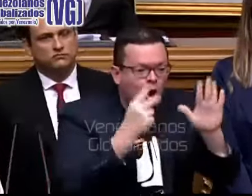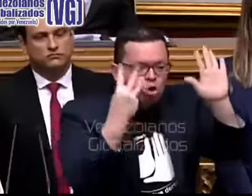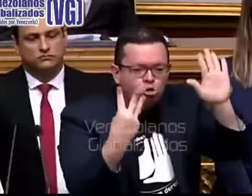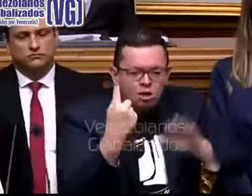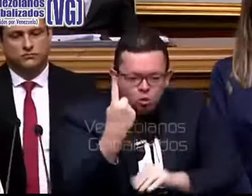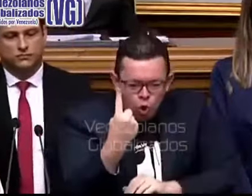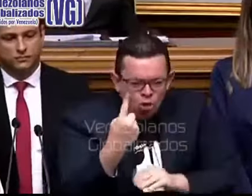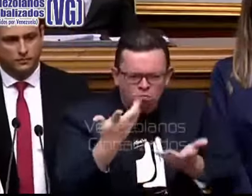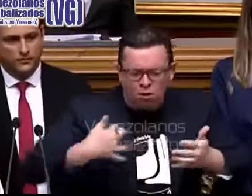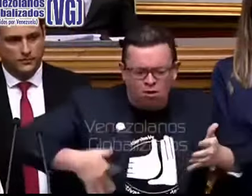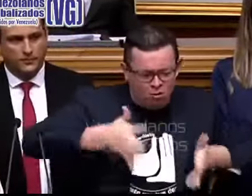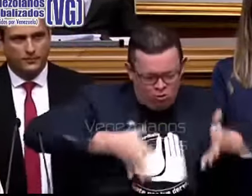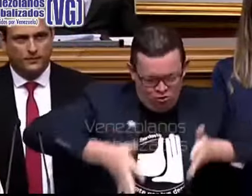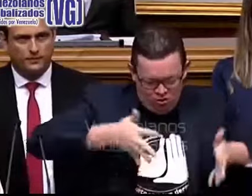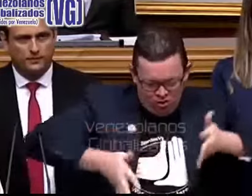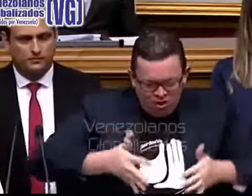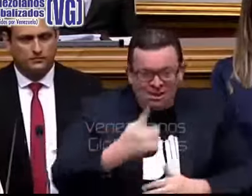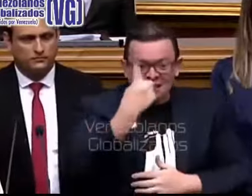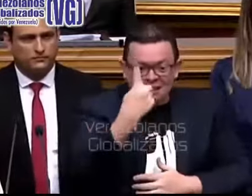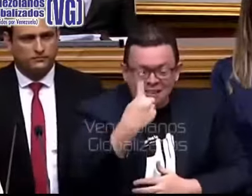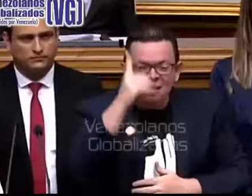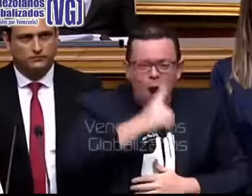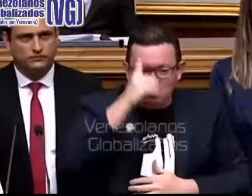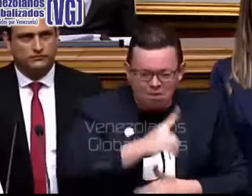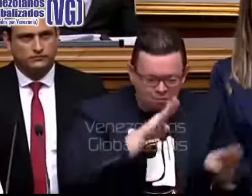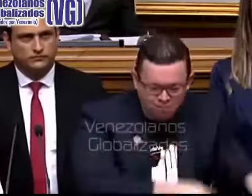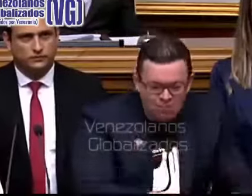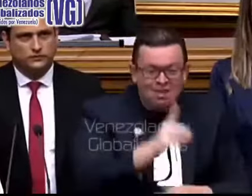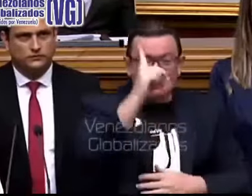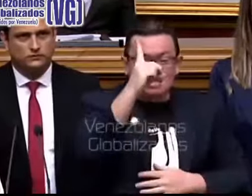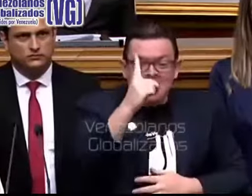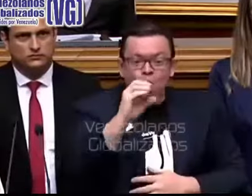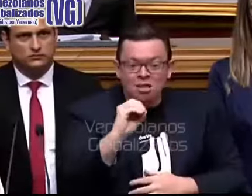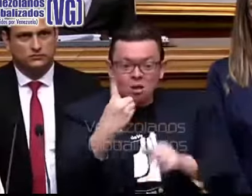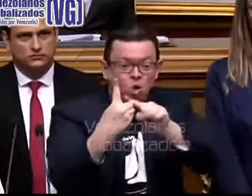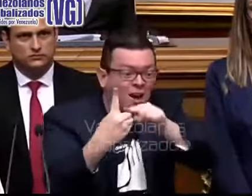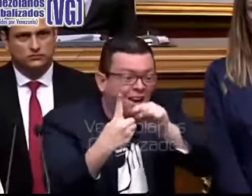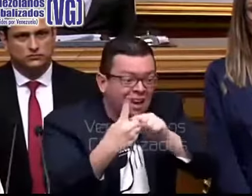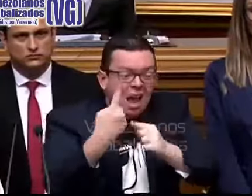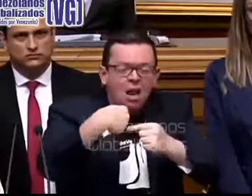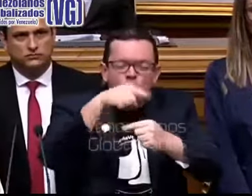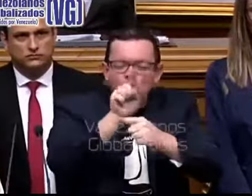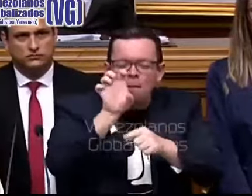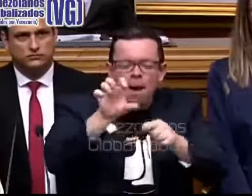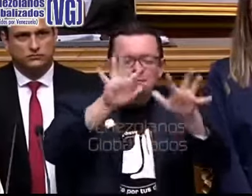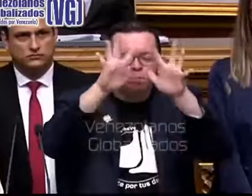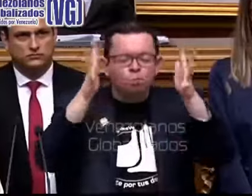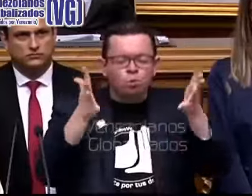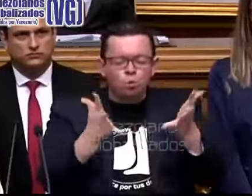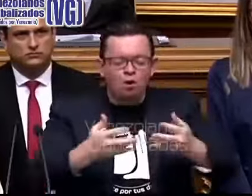una de las mejores del mundo. Y en el artículo 101 de la Constitución se establece el uso del intérprete de lengua de señas y se